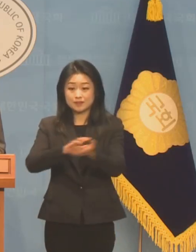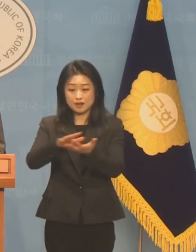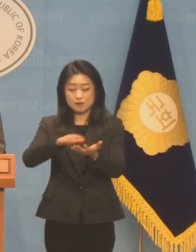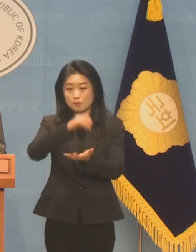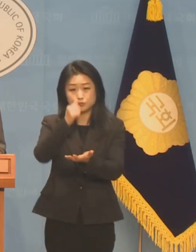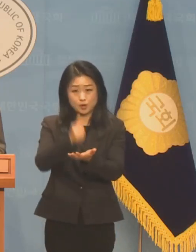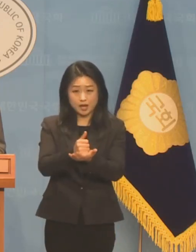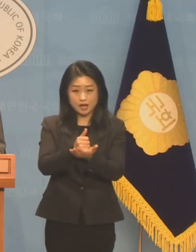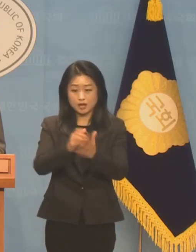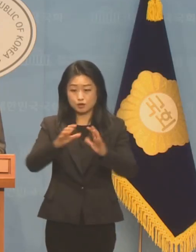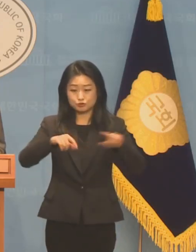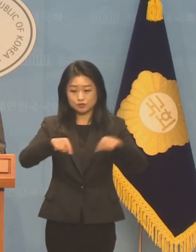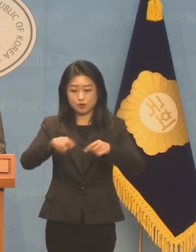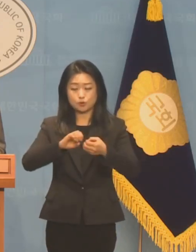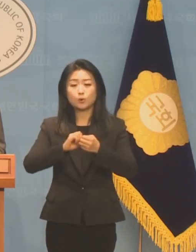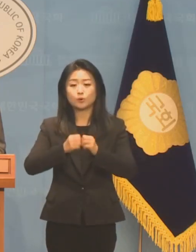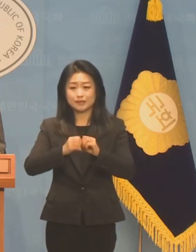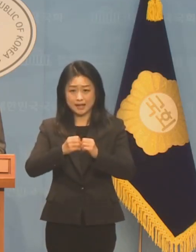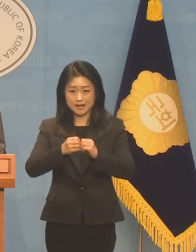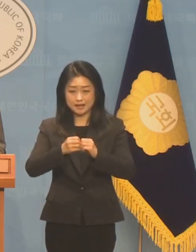범죄와 국정농단,